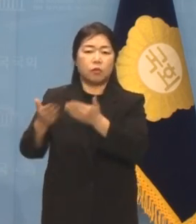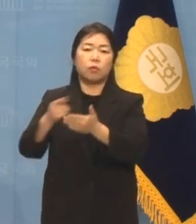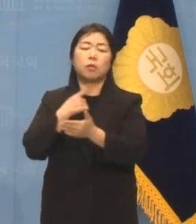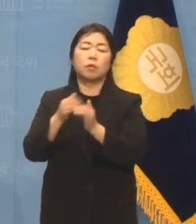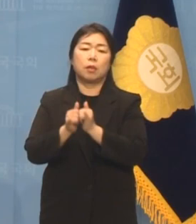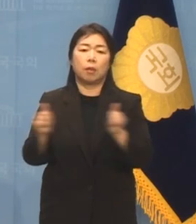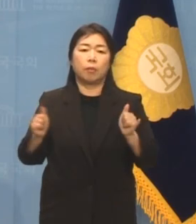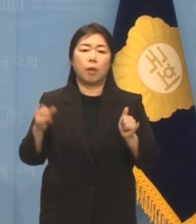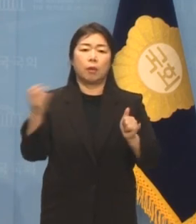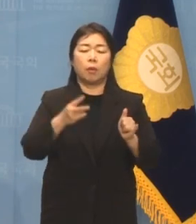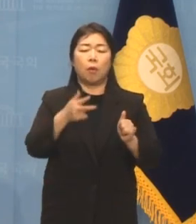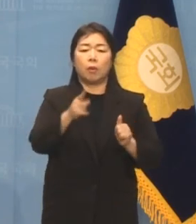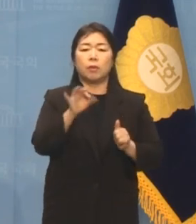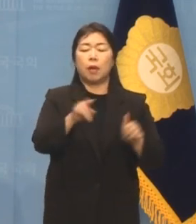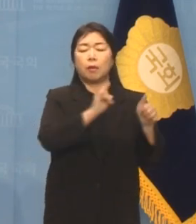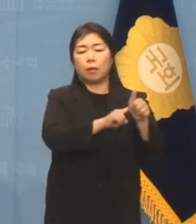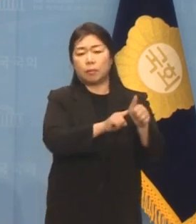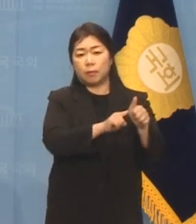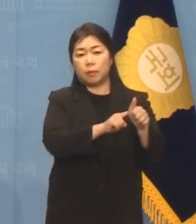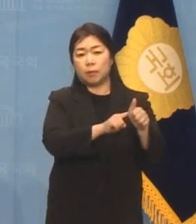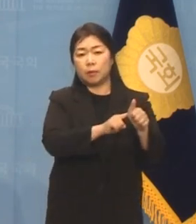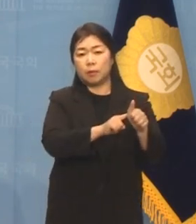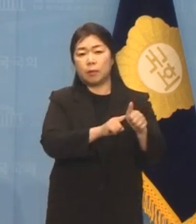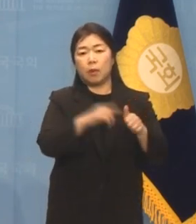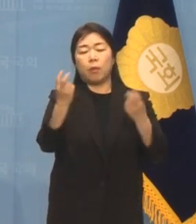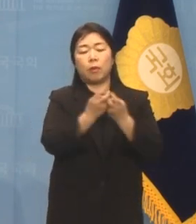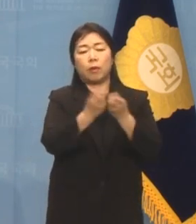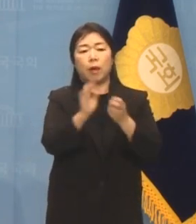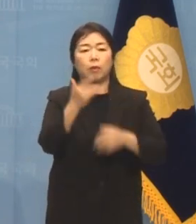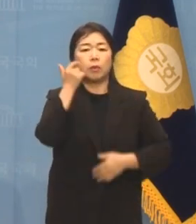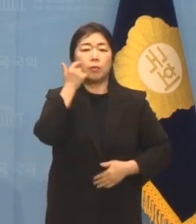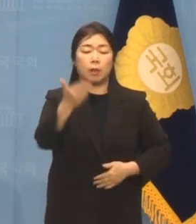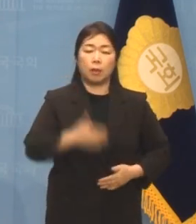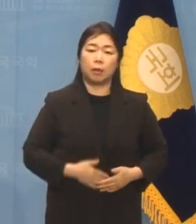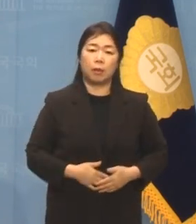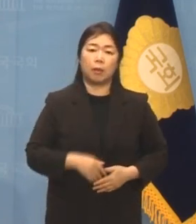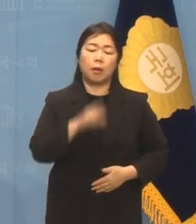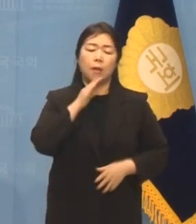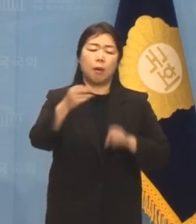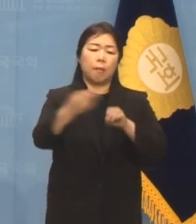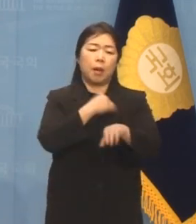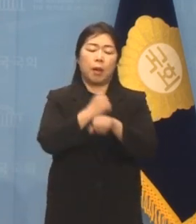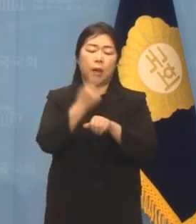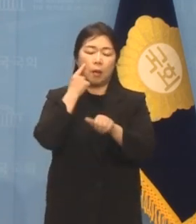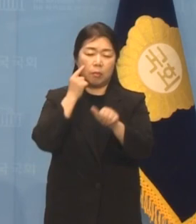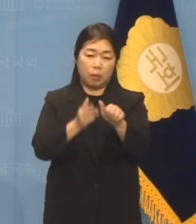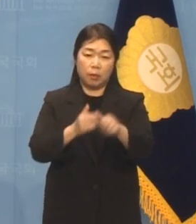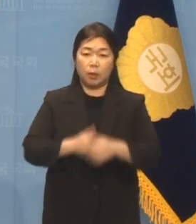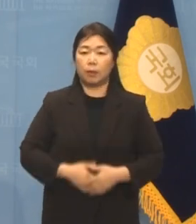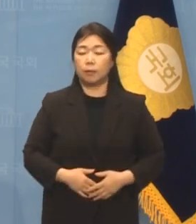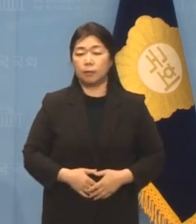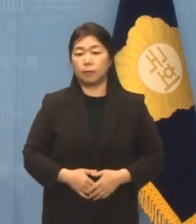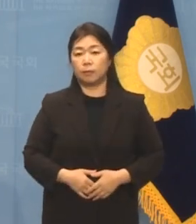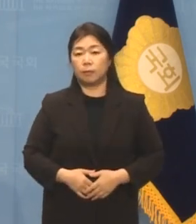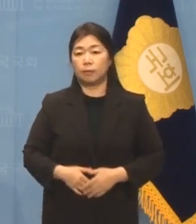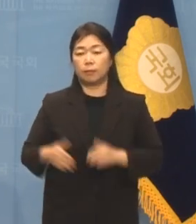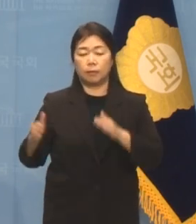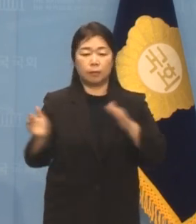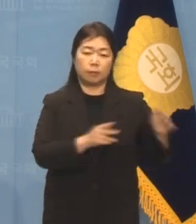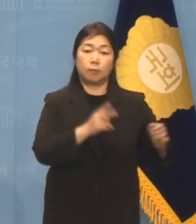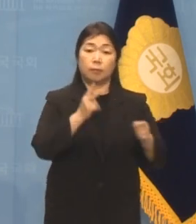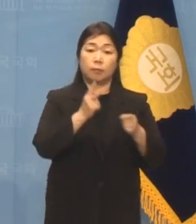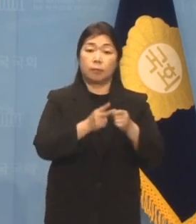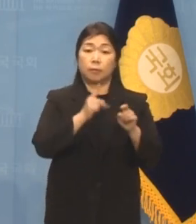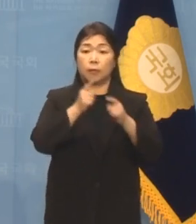장해찬 후보는 어떻게 하실 계획이신지 말씀 좀 해주십시오 두 번째 브리핑하겠습니다